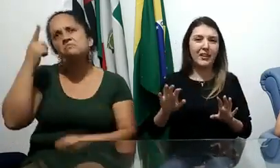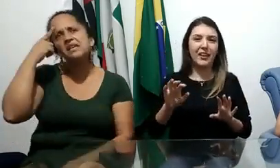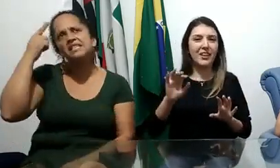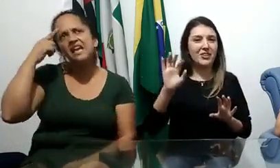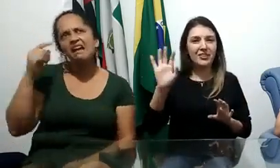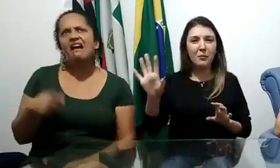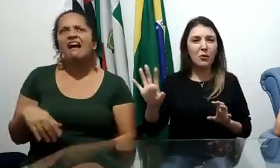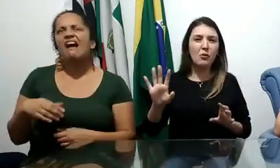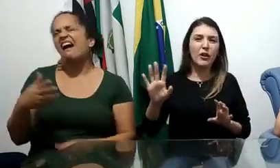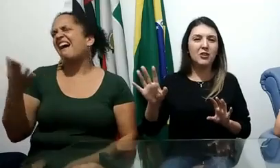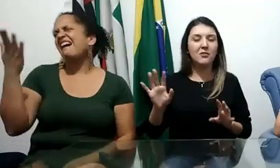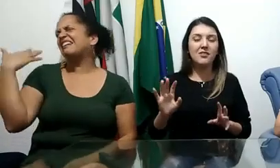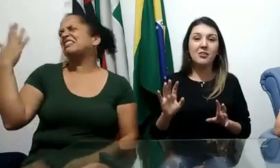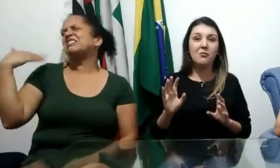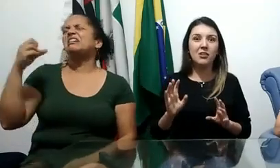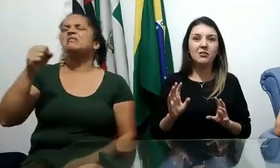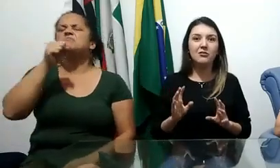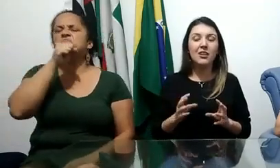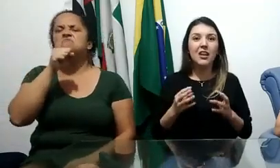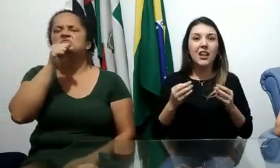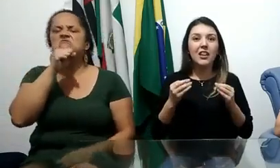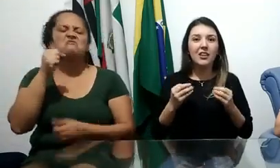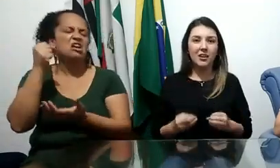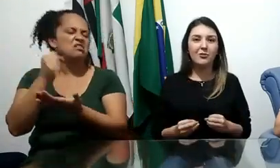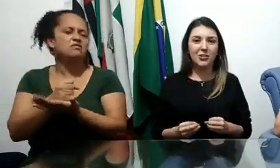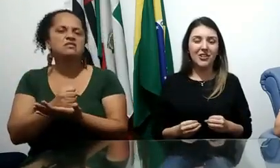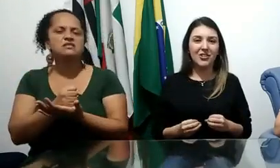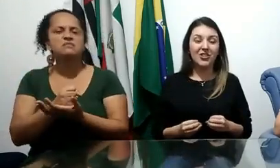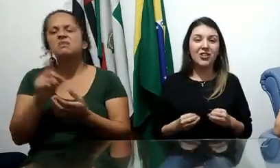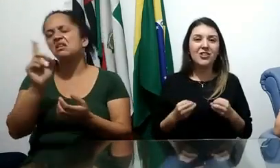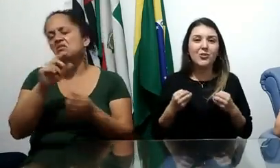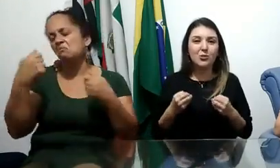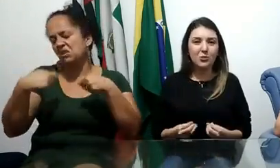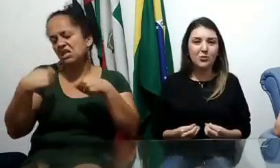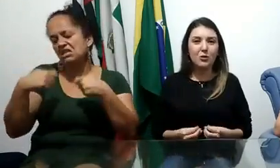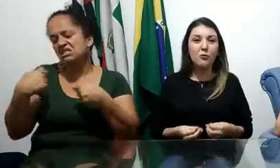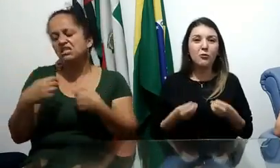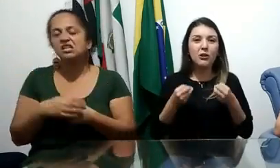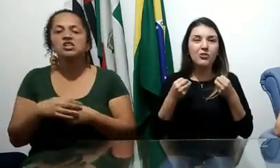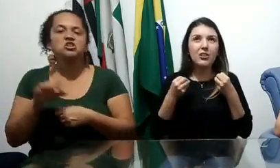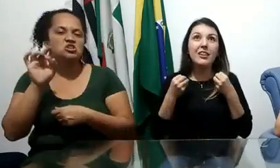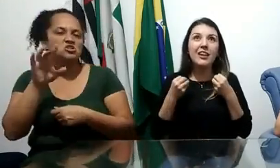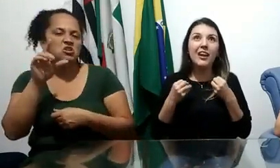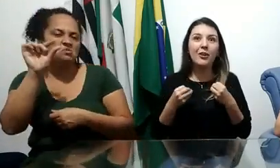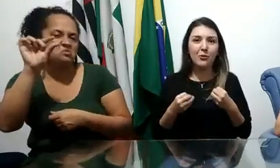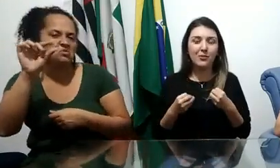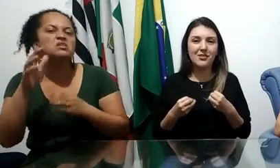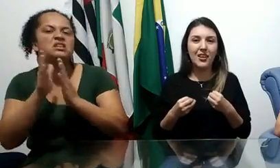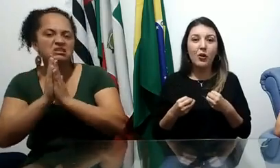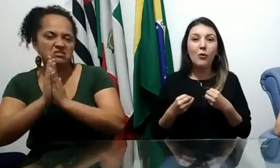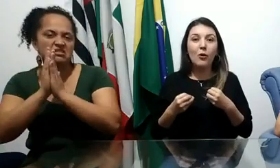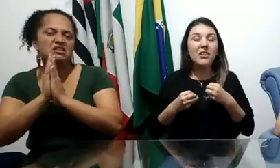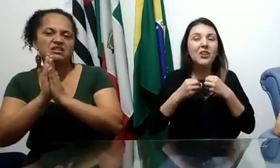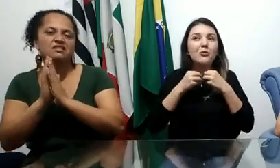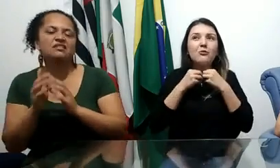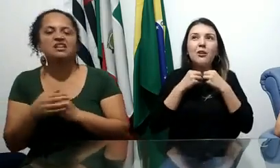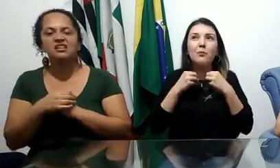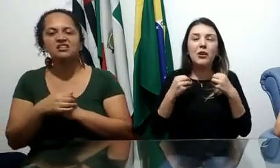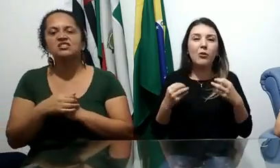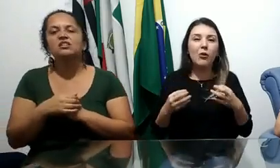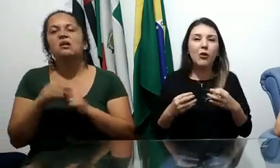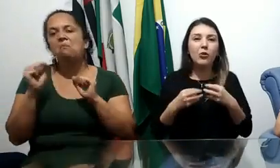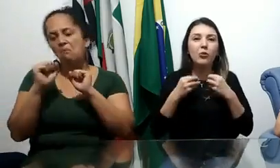pra igreja, tá bom orar de vez em quando. Não, gente, Jesus, o Filho de Deus, o homem que